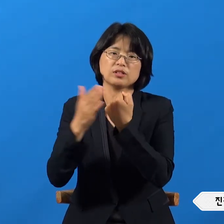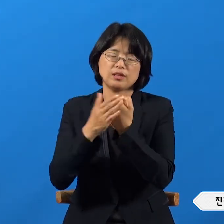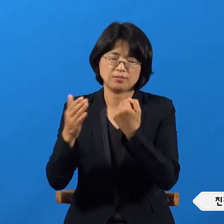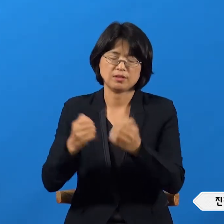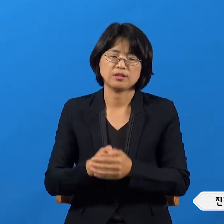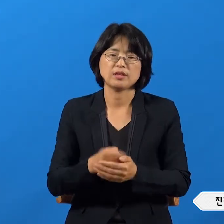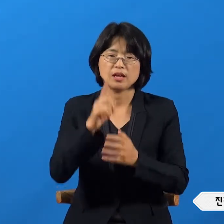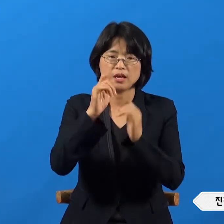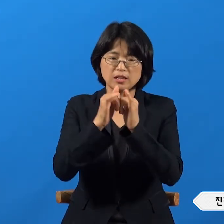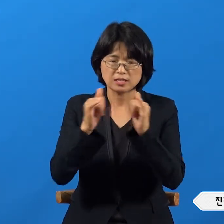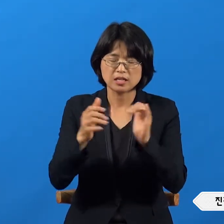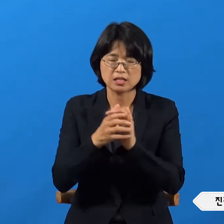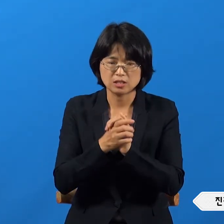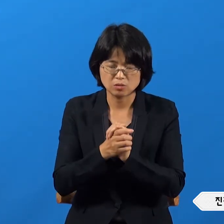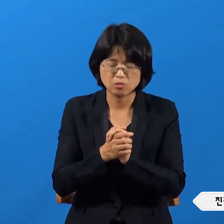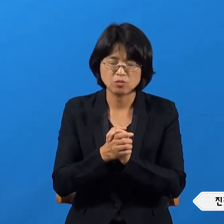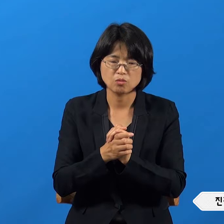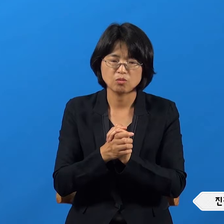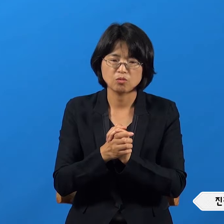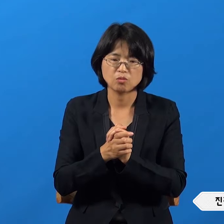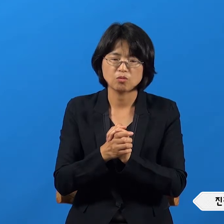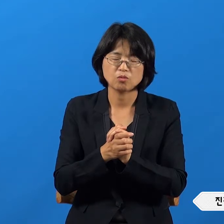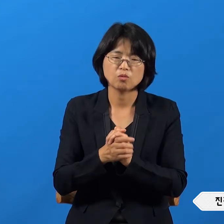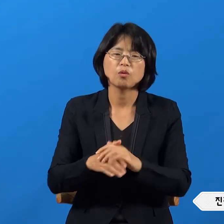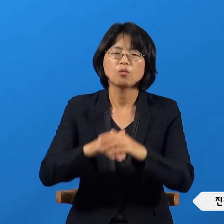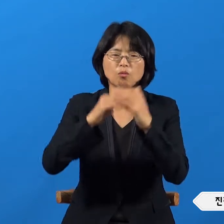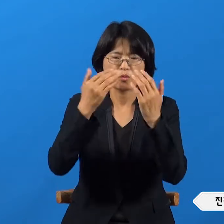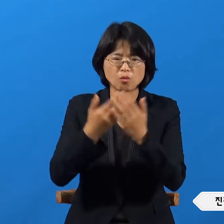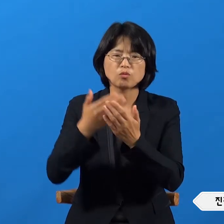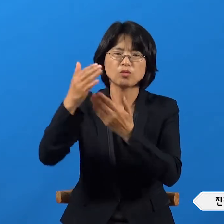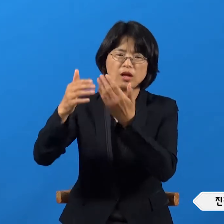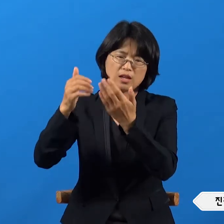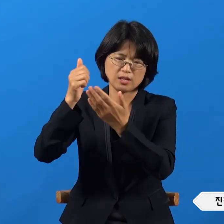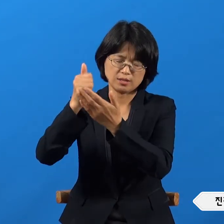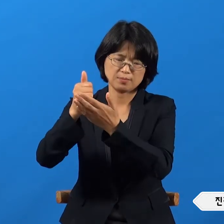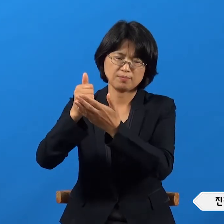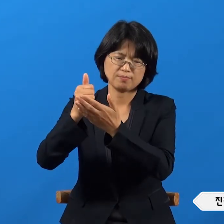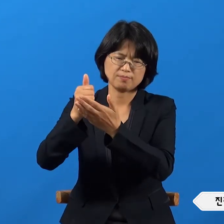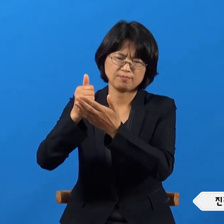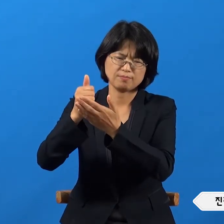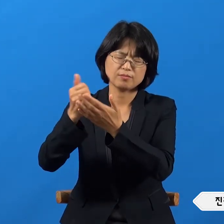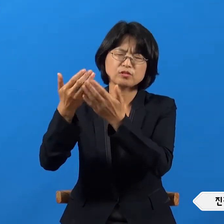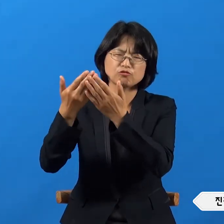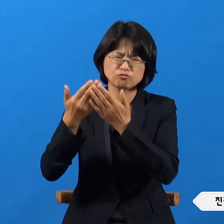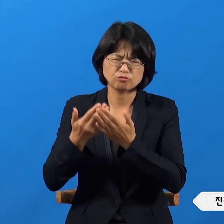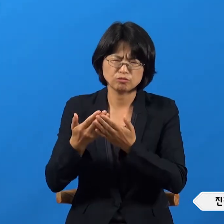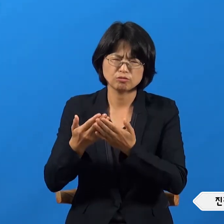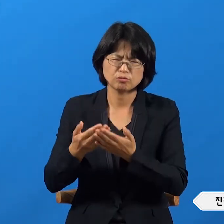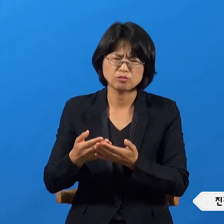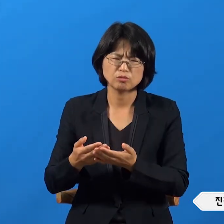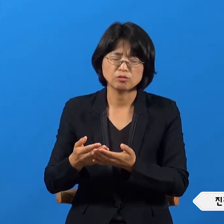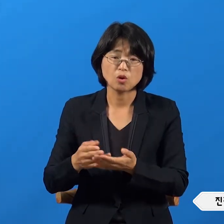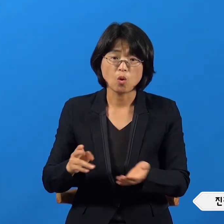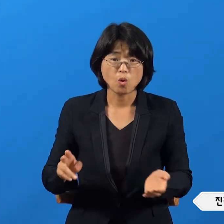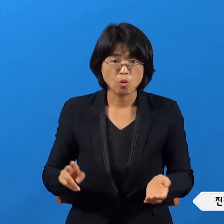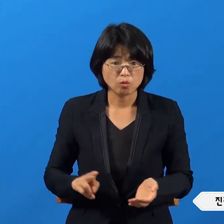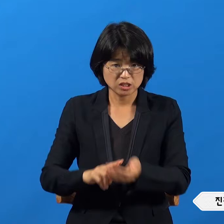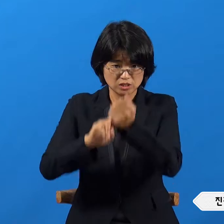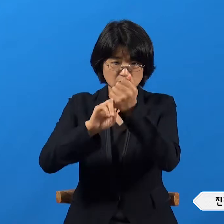하나님의 응답과 함께 오시는 놀라운 기적이 될 수 있음을 성경은